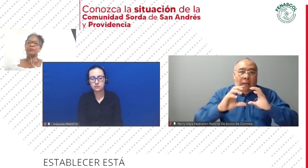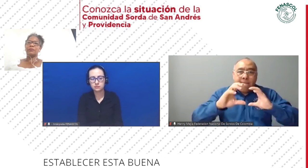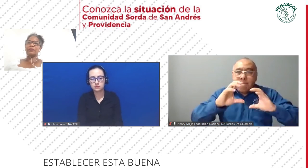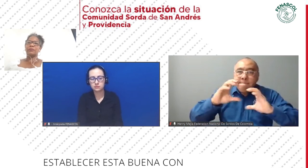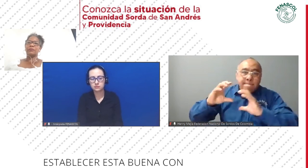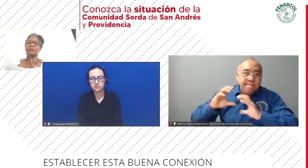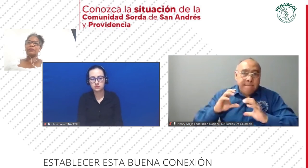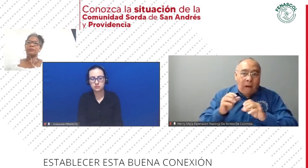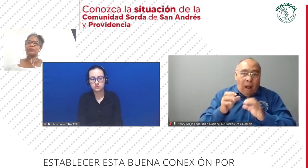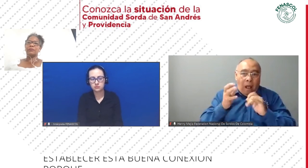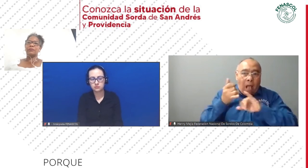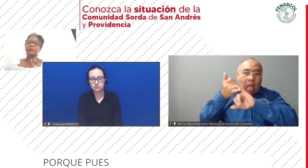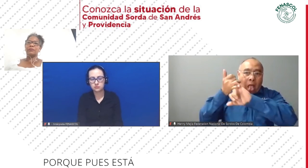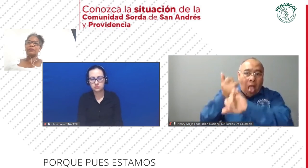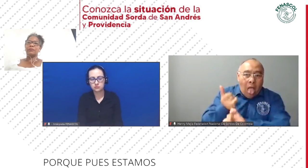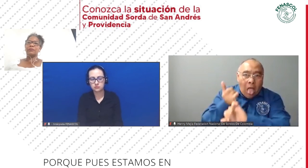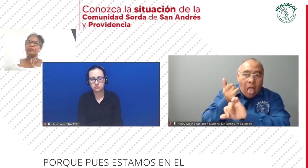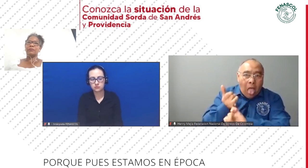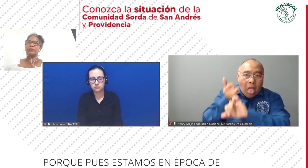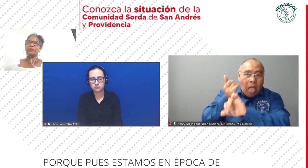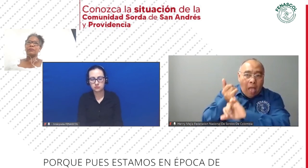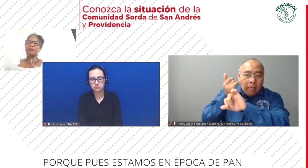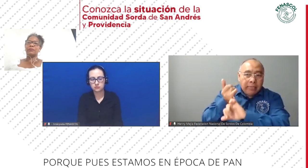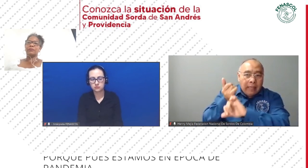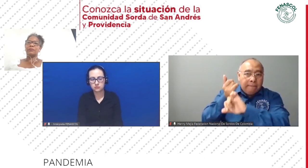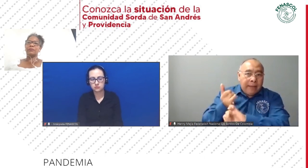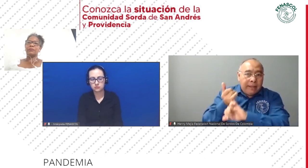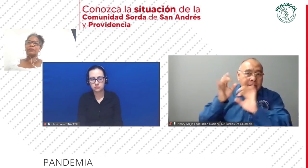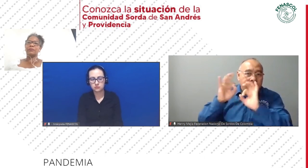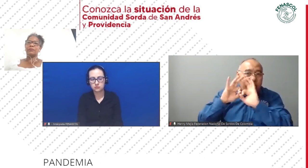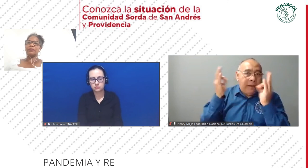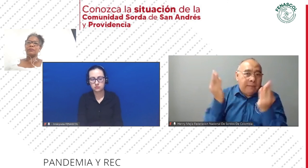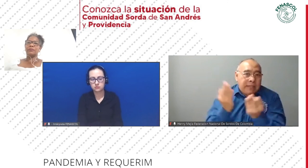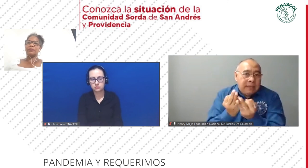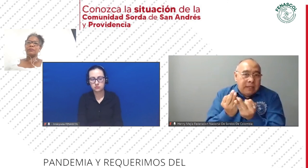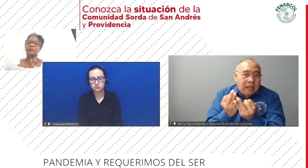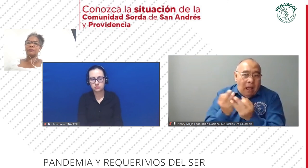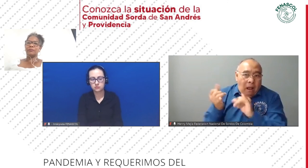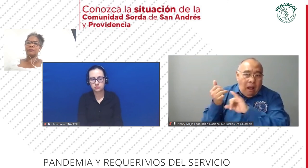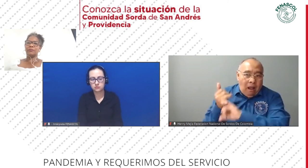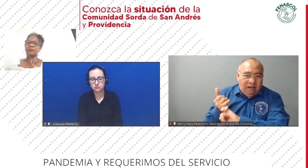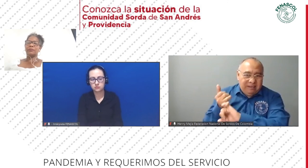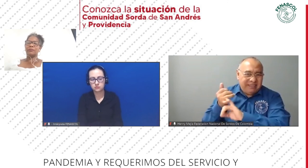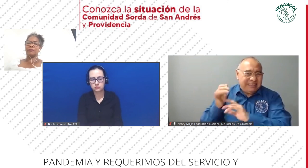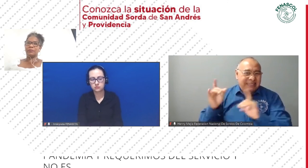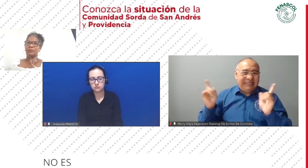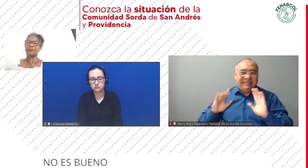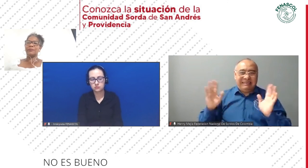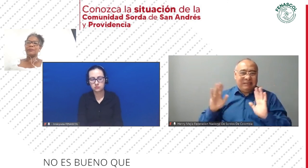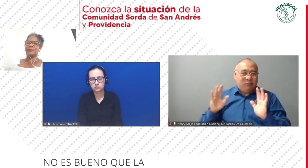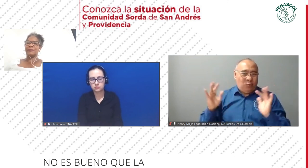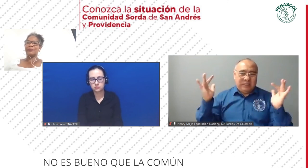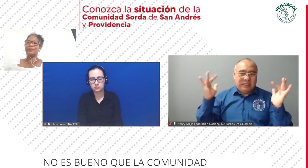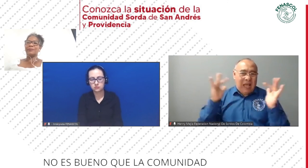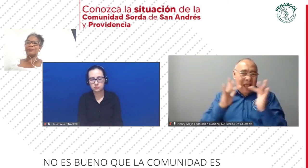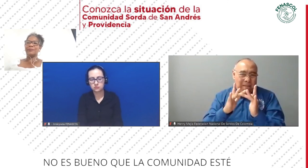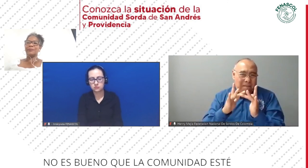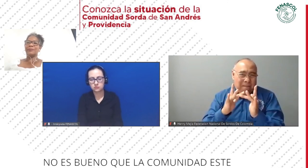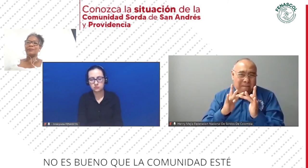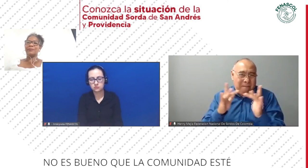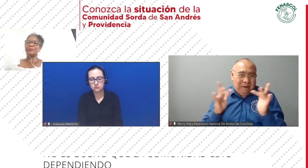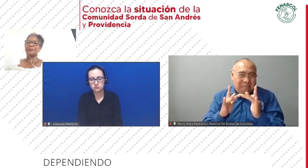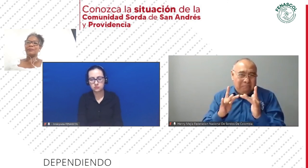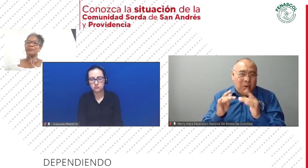buena conexión porque pues estamos en época de pandemia y requerimos del servicio y no es bueno que la comunidad esté